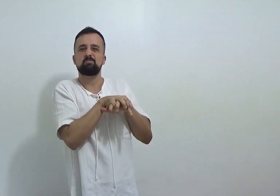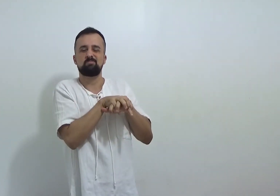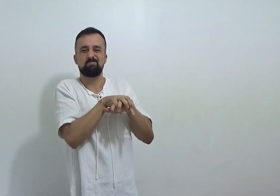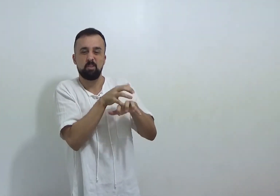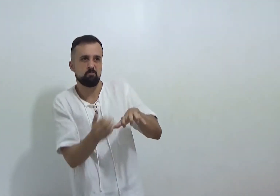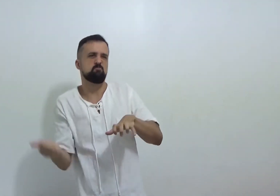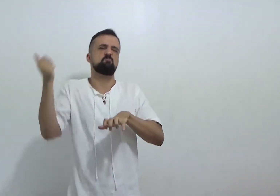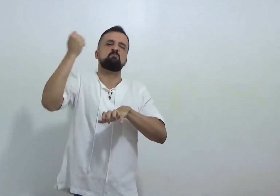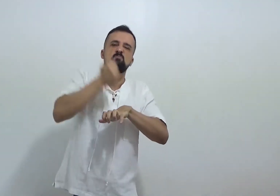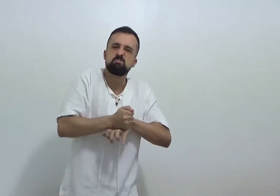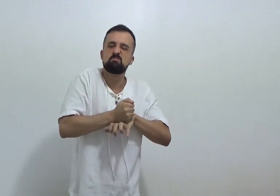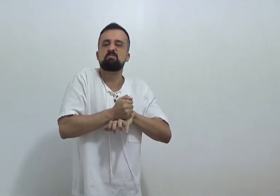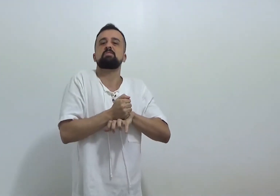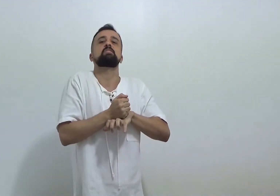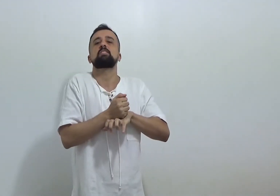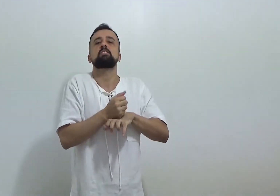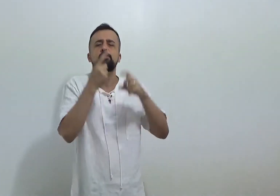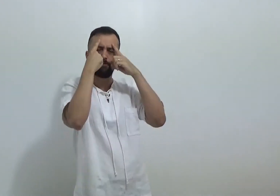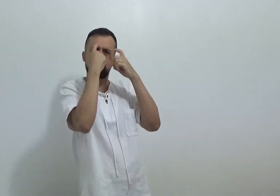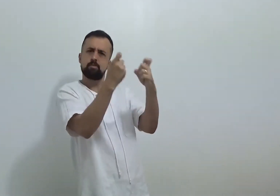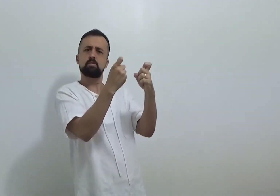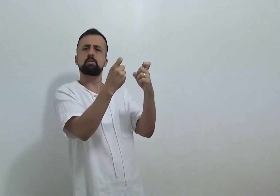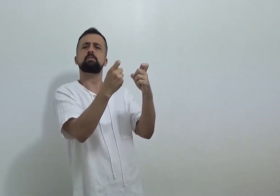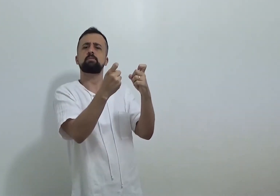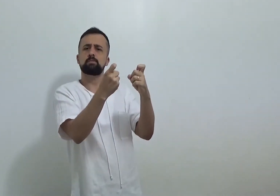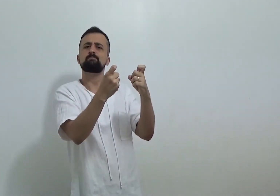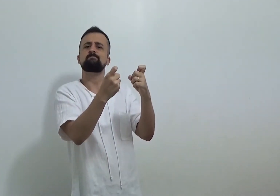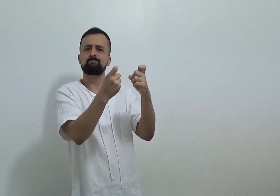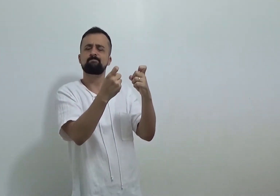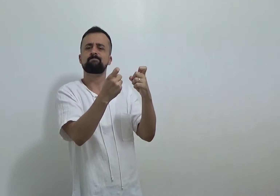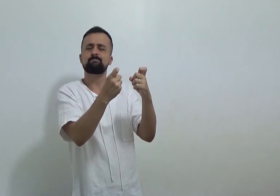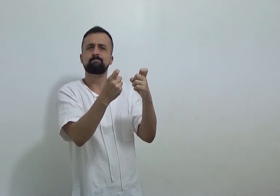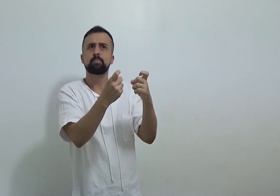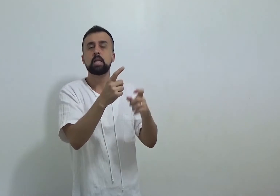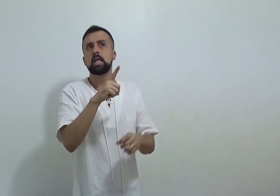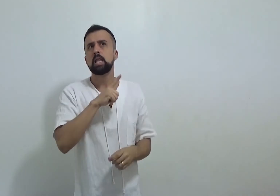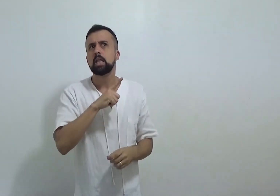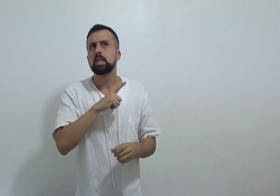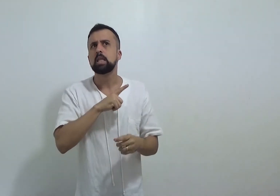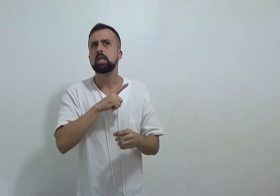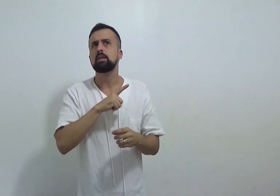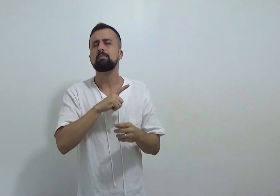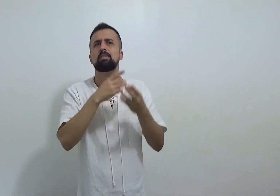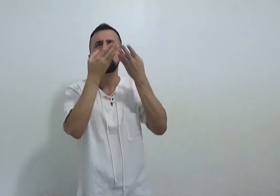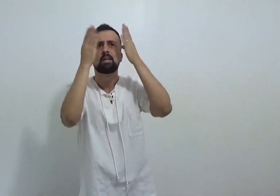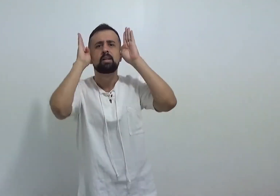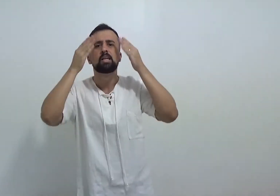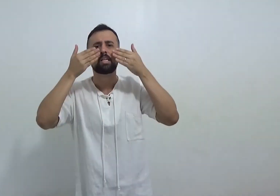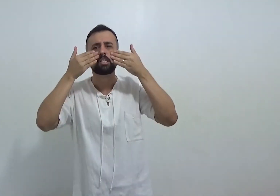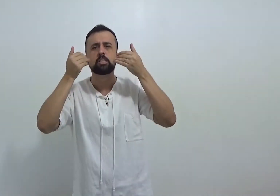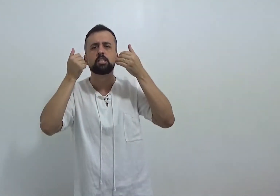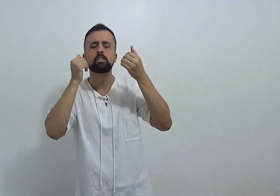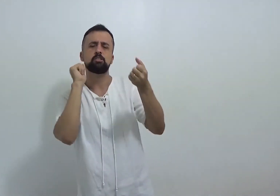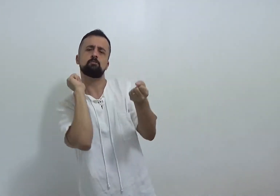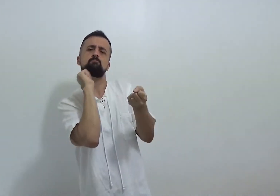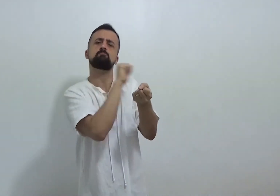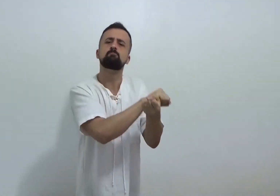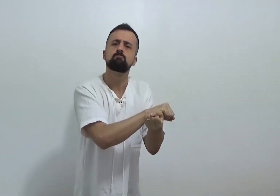Como a colonização foi um processo violento, viram só?